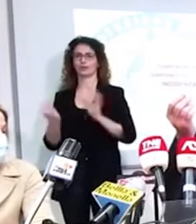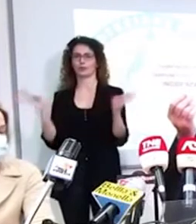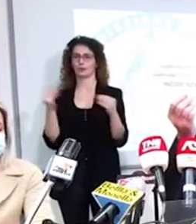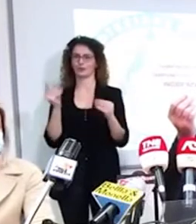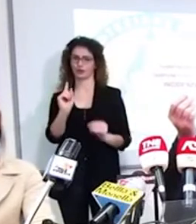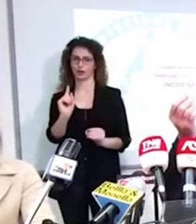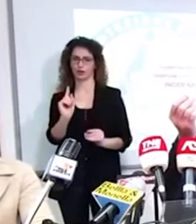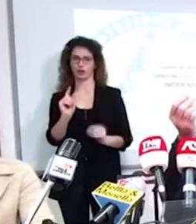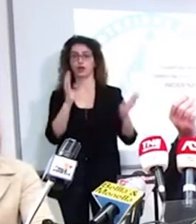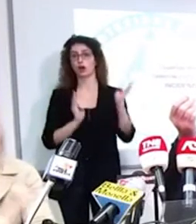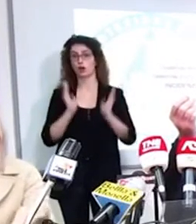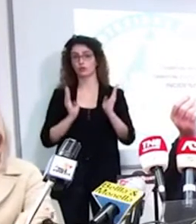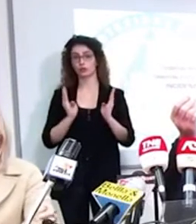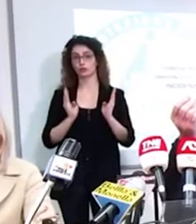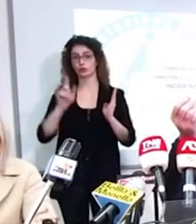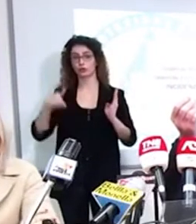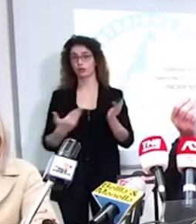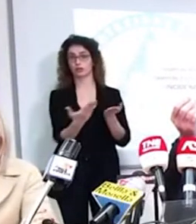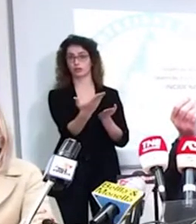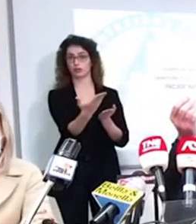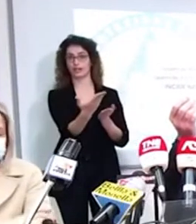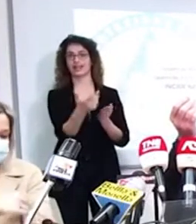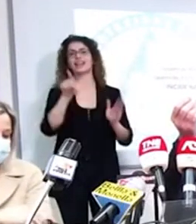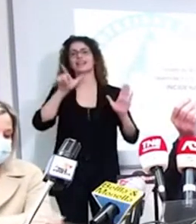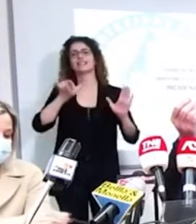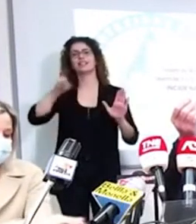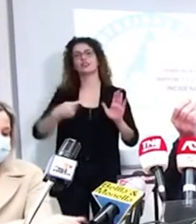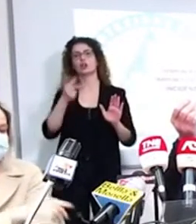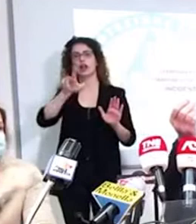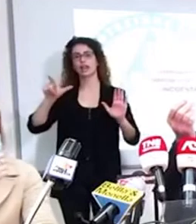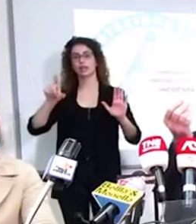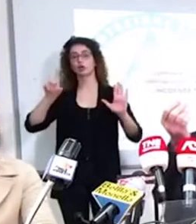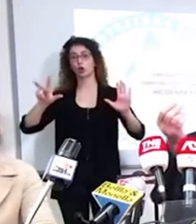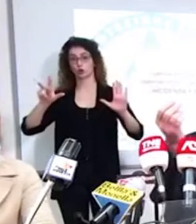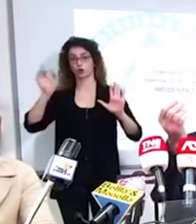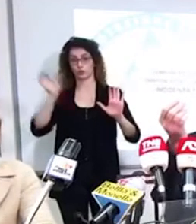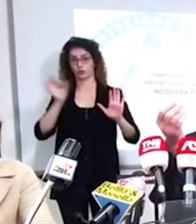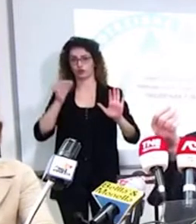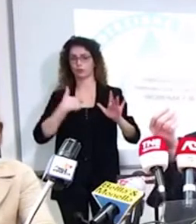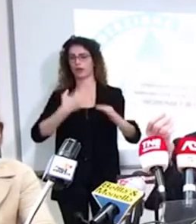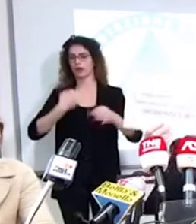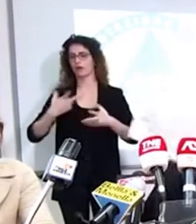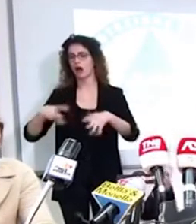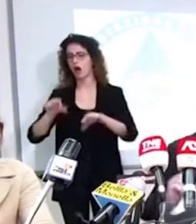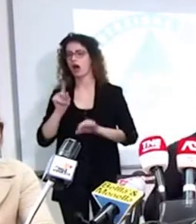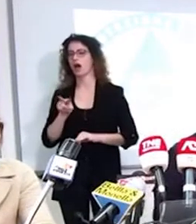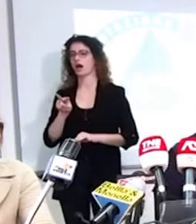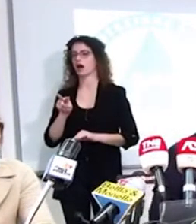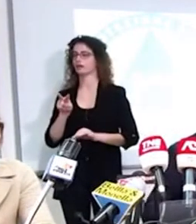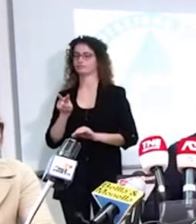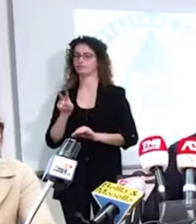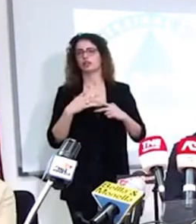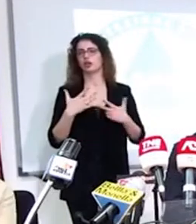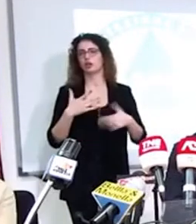sono 7,38 di incidenza però non è un dato che può prendere per buono nel senso che dovremmo vedere i dati di prossimi